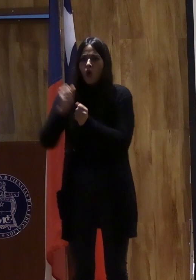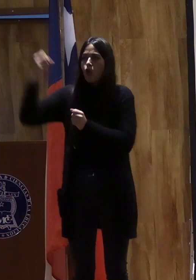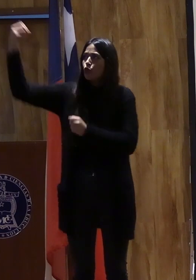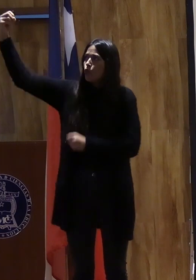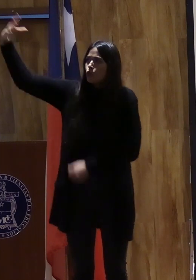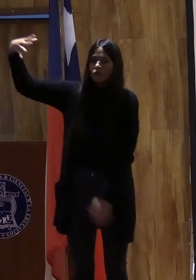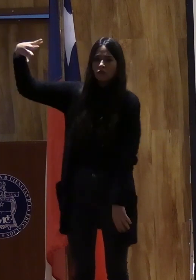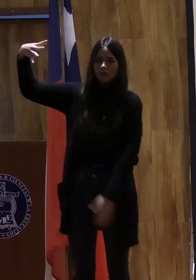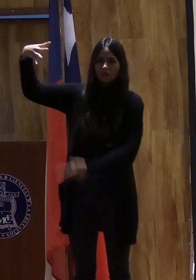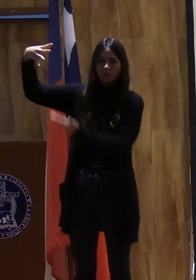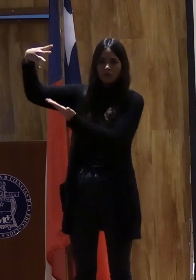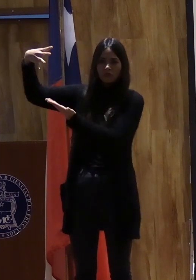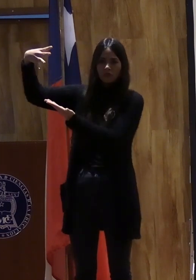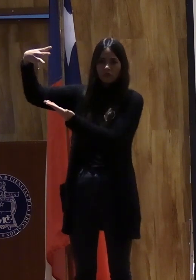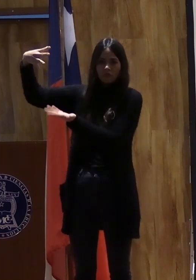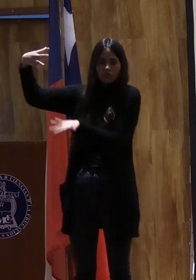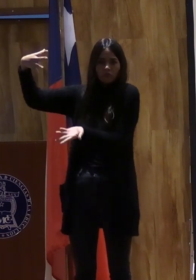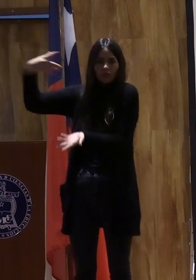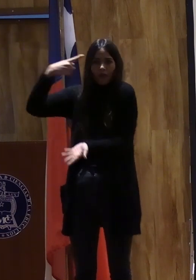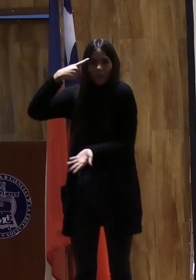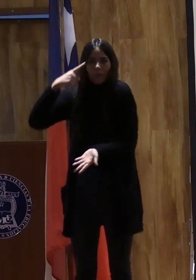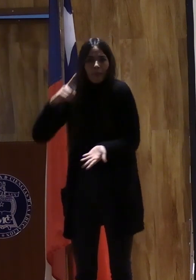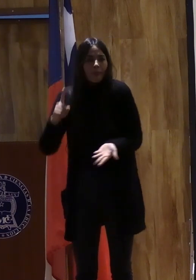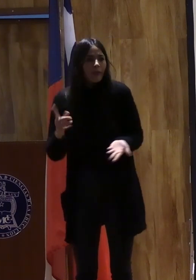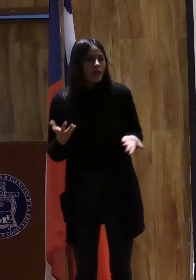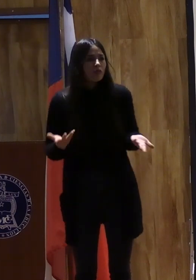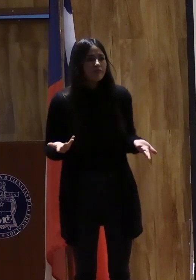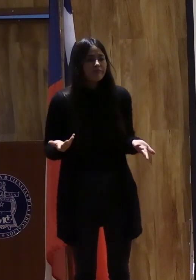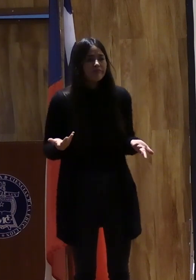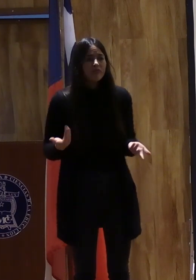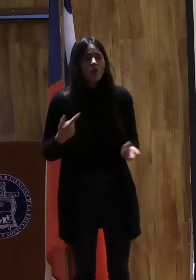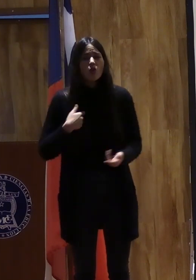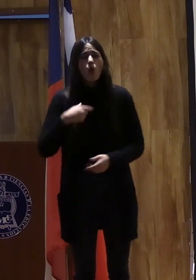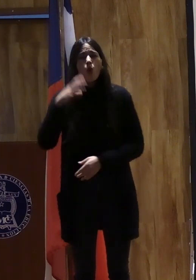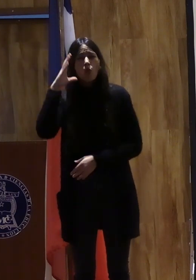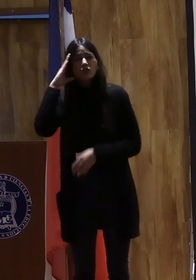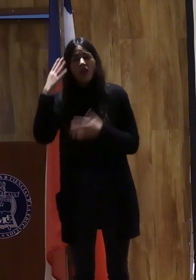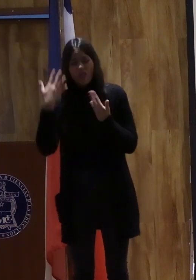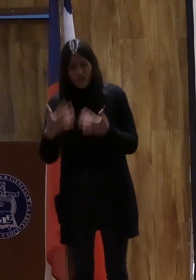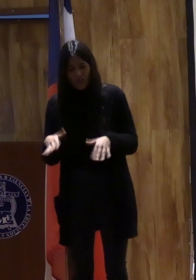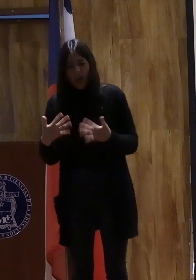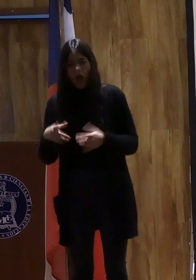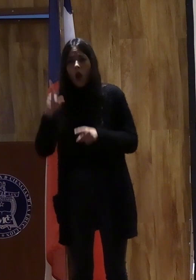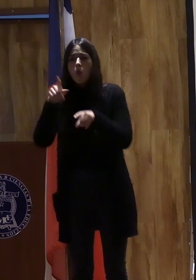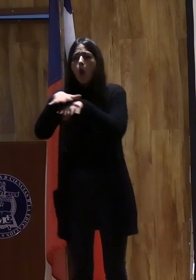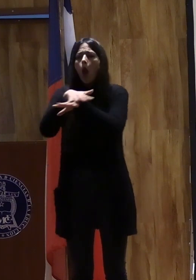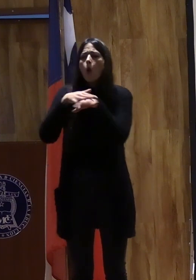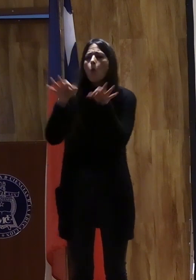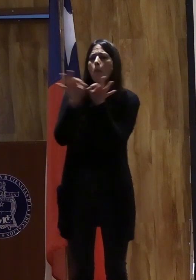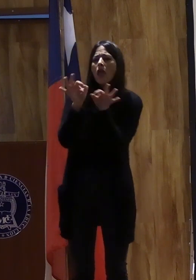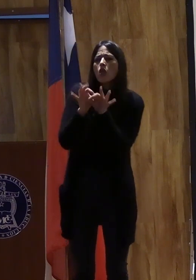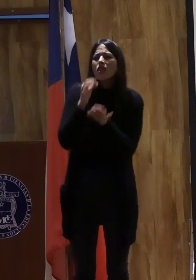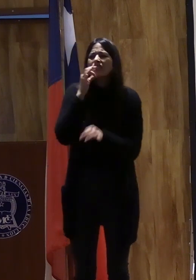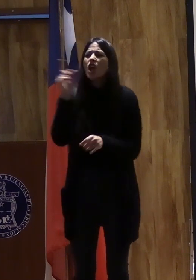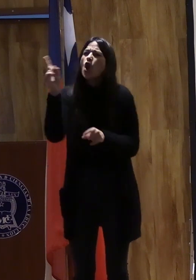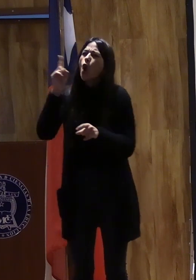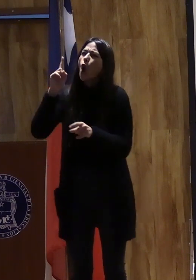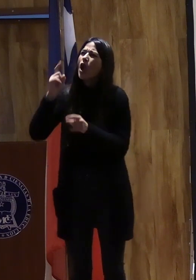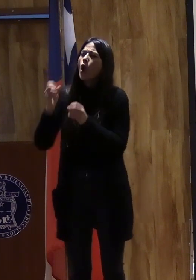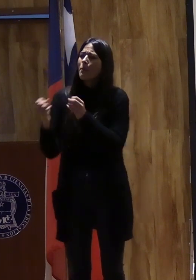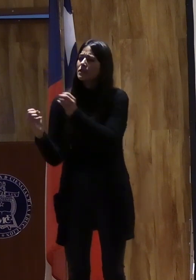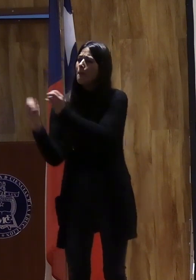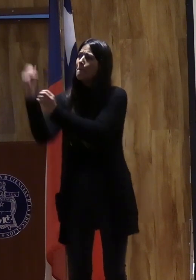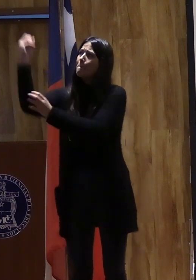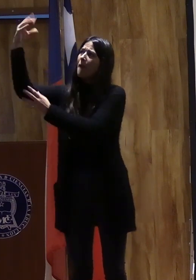fotovoltaica. Pero es tan absurdo. Yo he escuchado algunos argumentos que dicen, no, es que los paneles fotovoltaicos